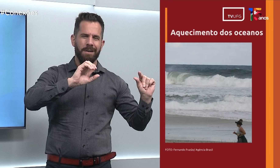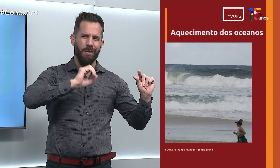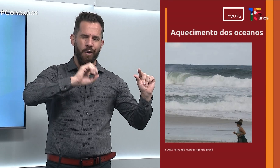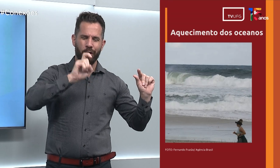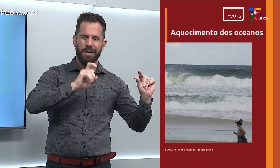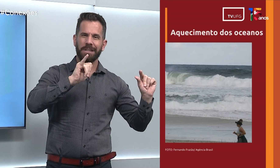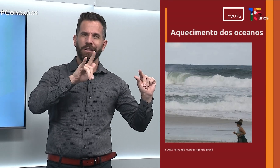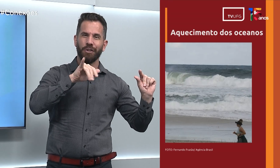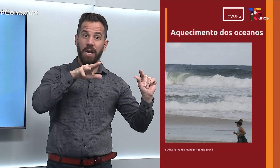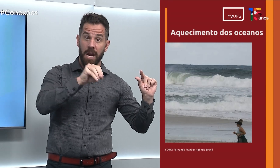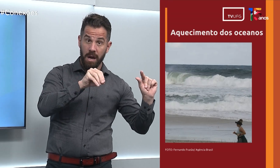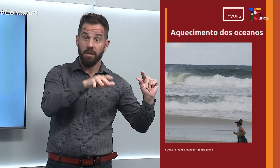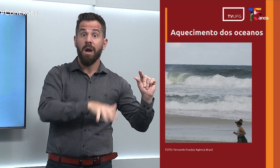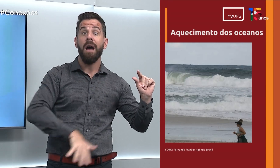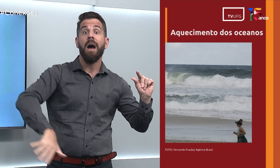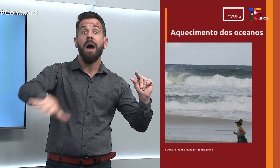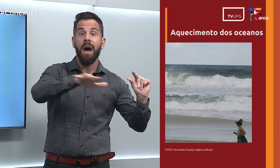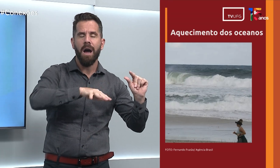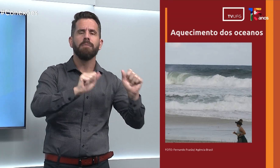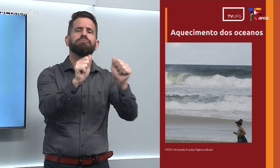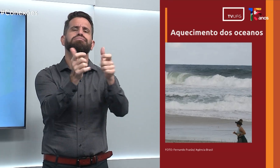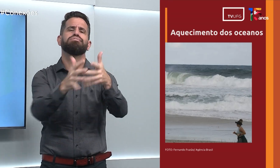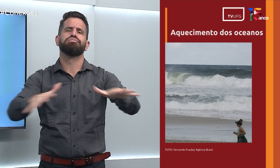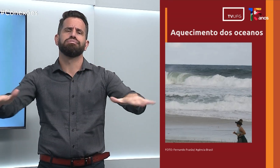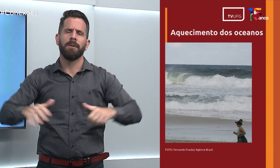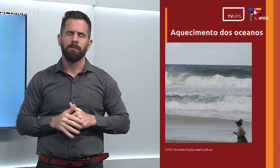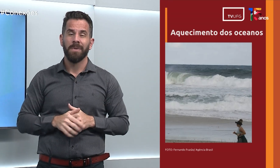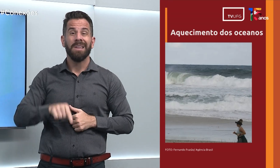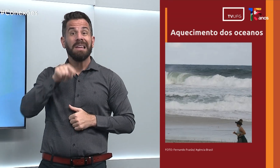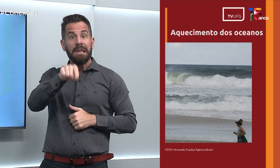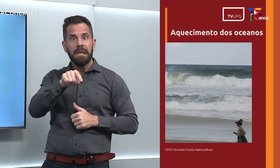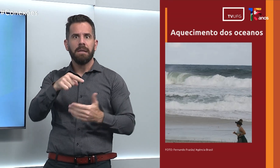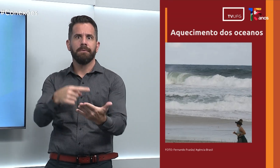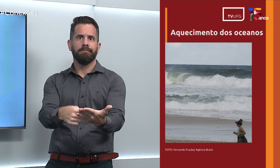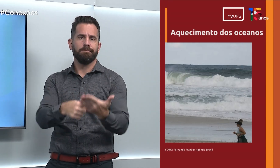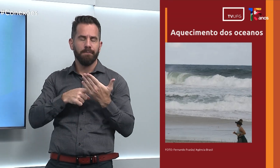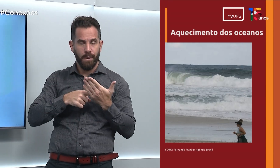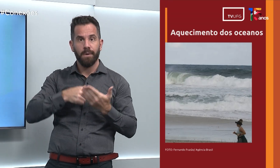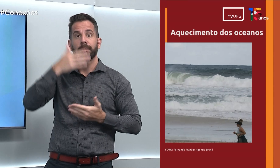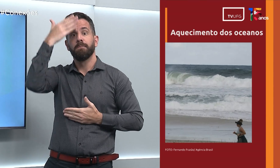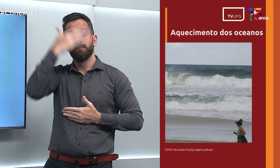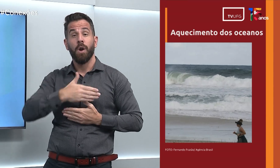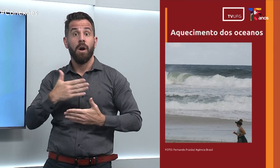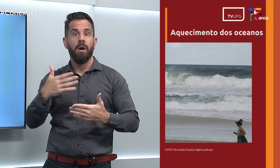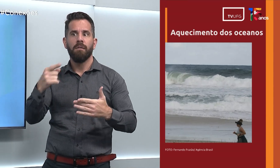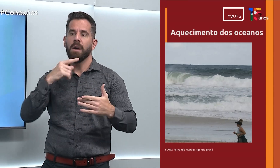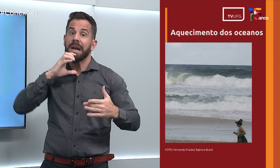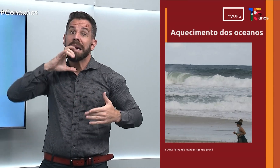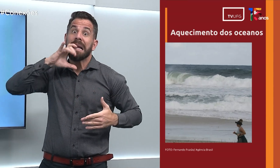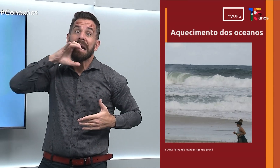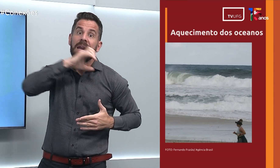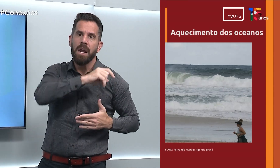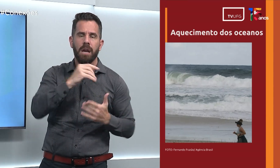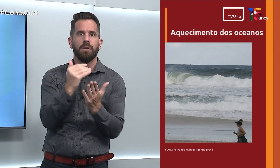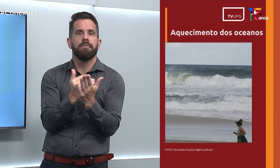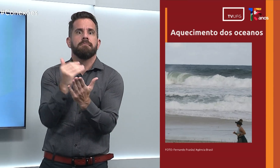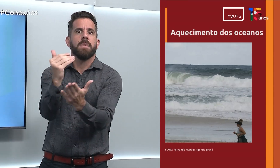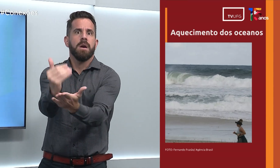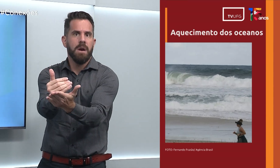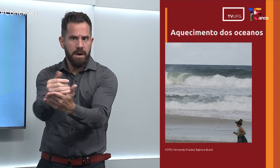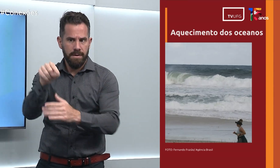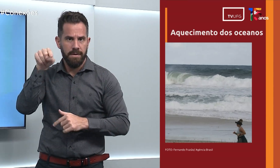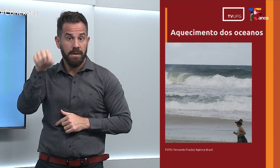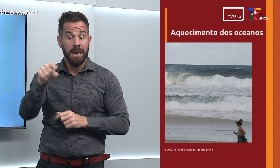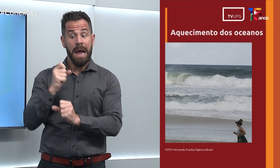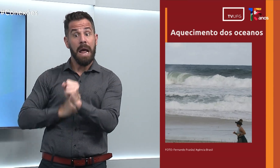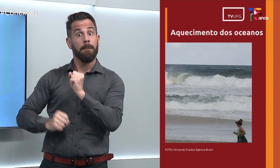principais alertas desse estudo envolve a elevação das temperaturas dos oceanos, que bateu